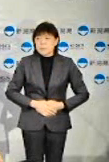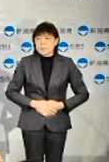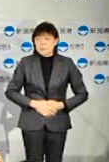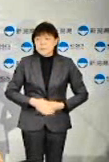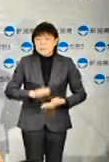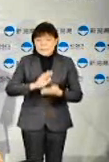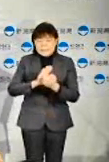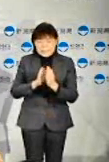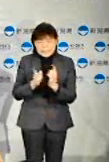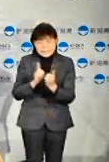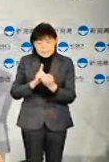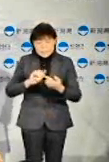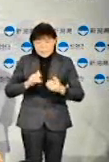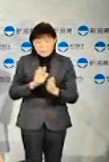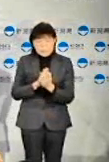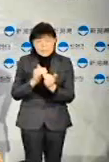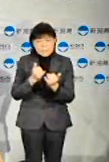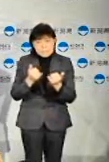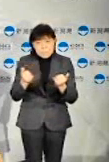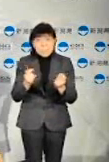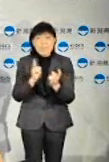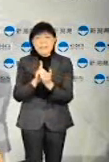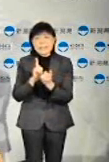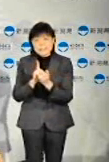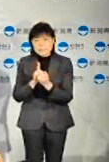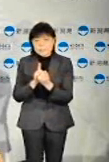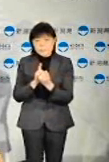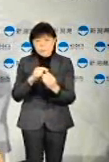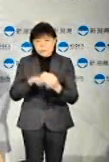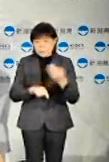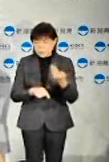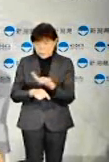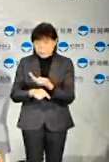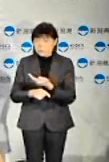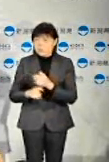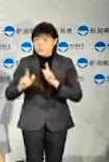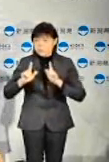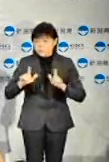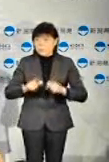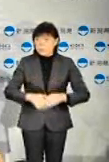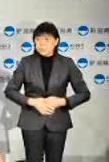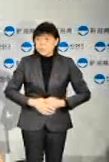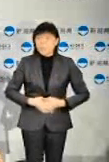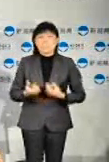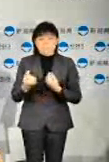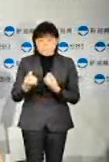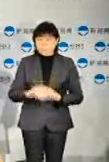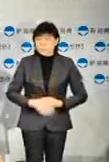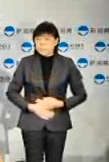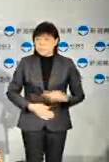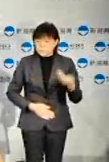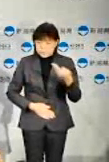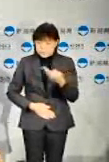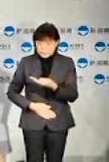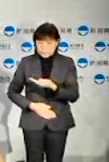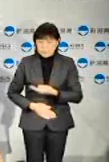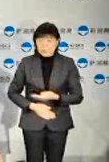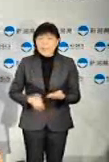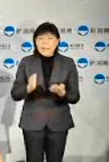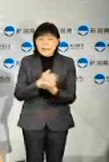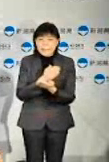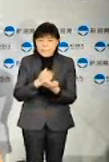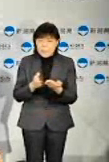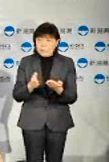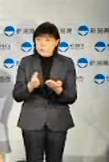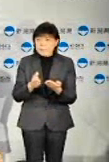県への説明 で国として当然説明されるんでしょっていう、 そういった技術委員会はまあ来年判断が示され